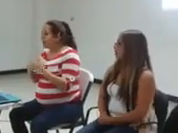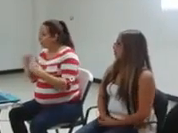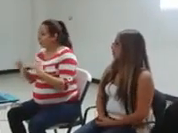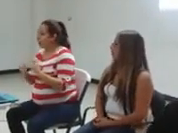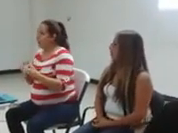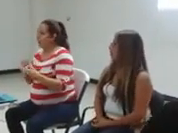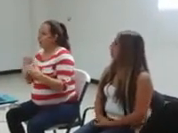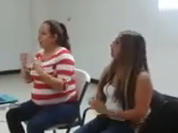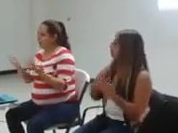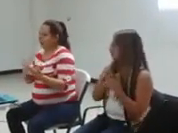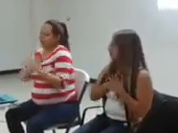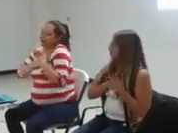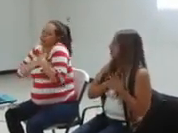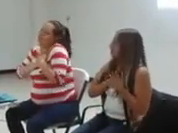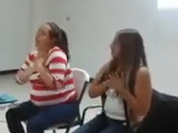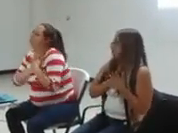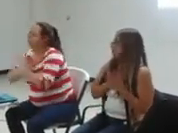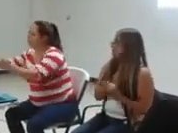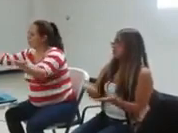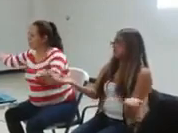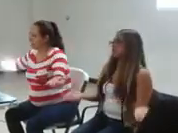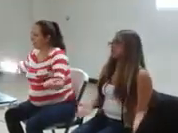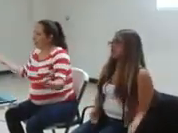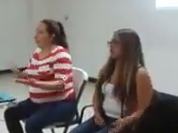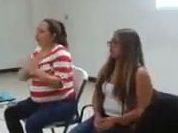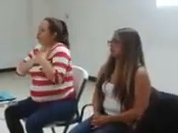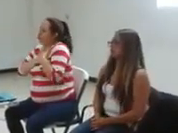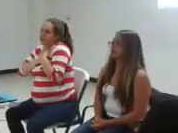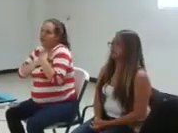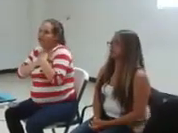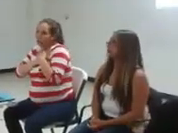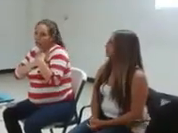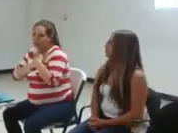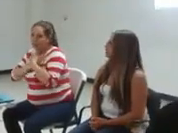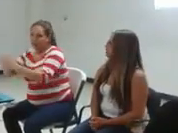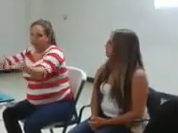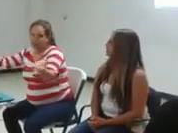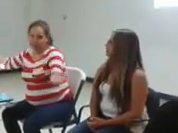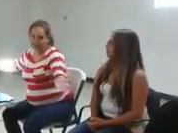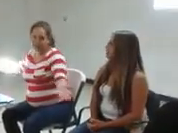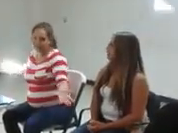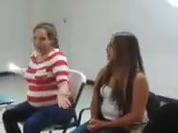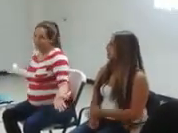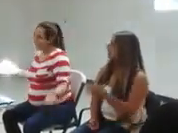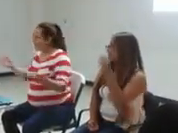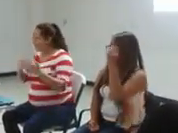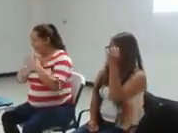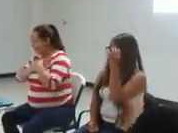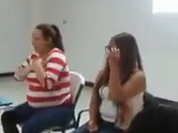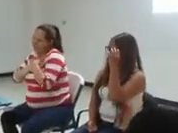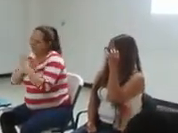qué, entonces hablamos de amor, entonces pues que el amor se brinda. O tu bondad, tu vida, tu felicidad. Todo lo